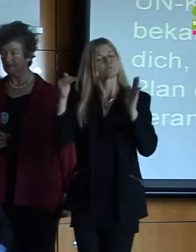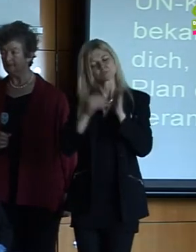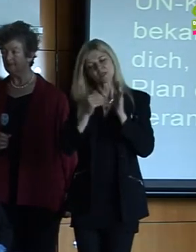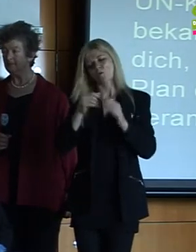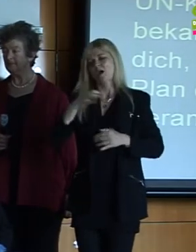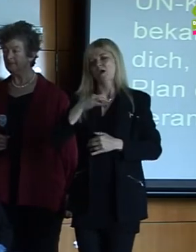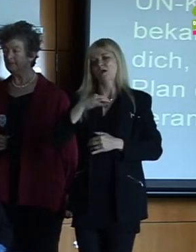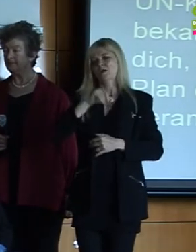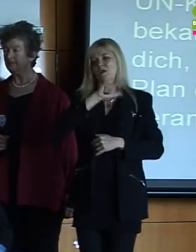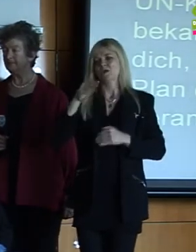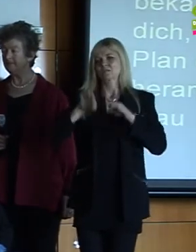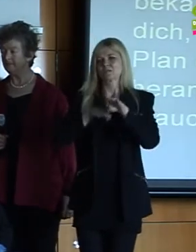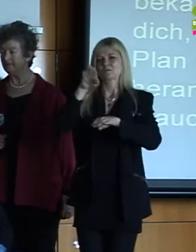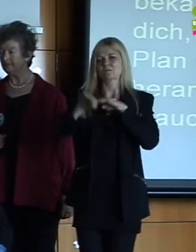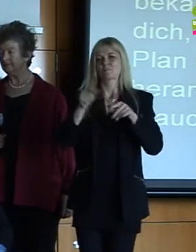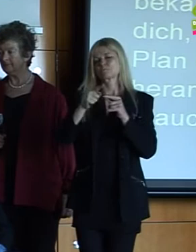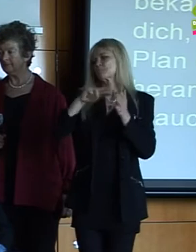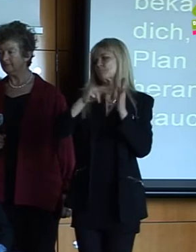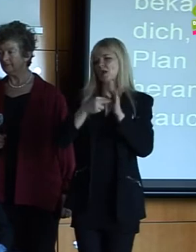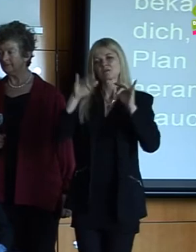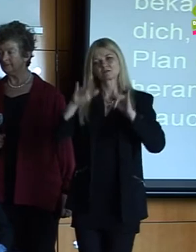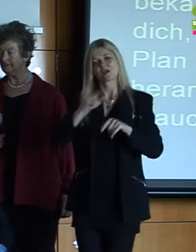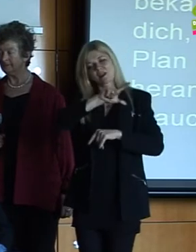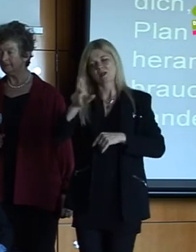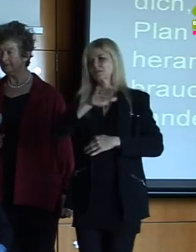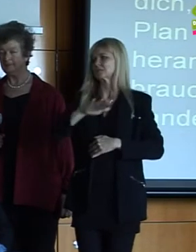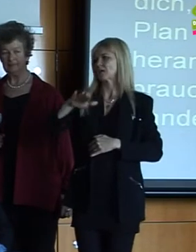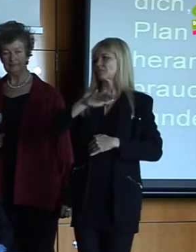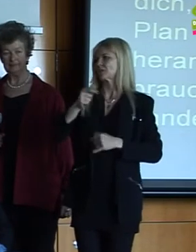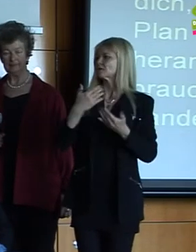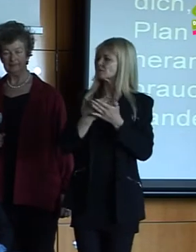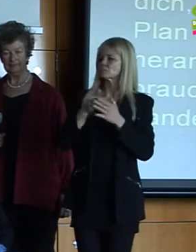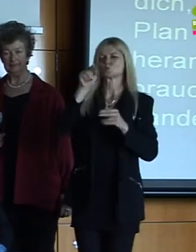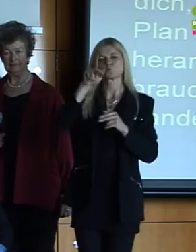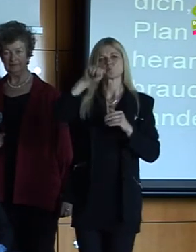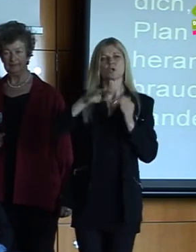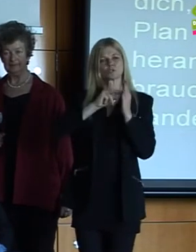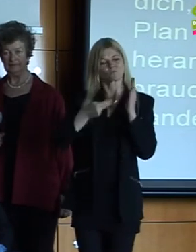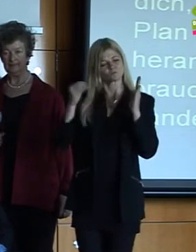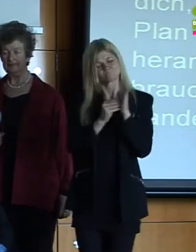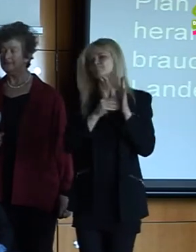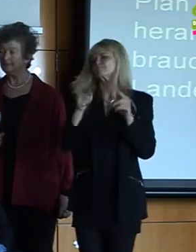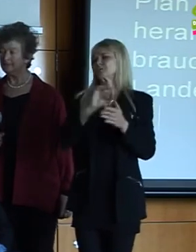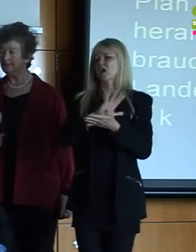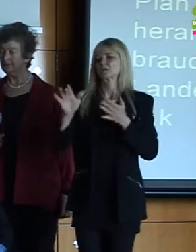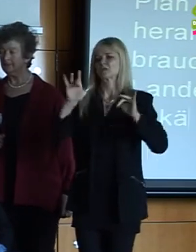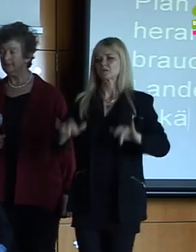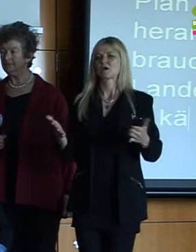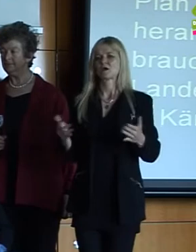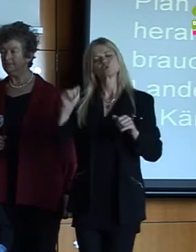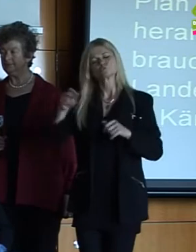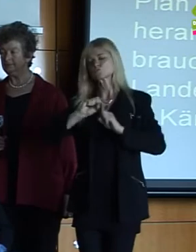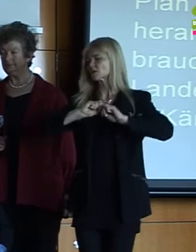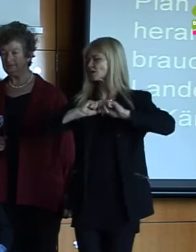Landesetappenplan, der die Rechte auf Landesebene laut UN-Behindertenrechtskonvention einfach auch garantiert. Das muss ein klares Bekenntnis